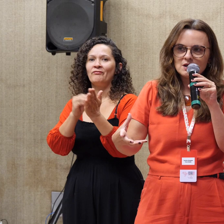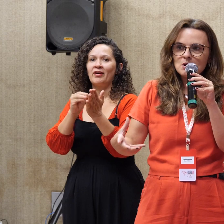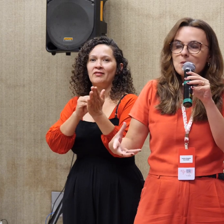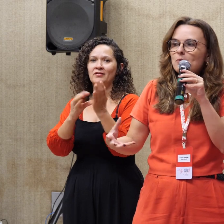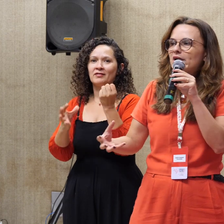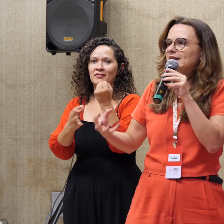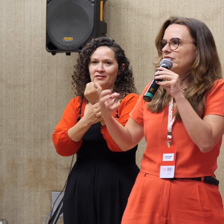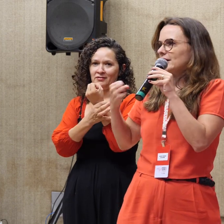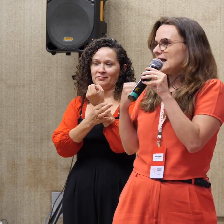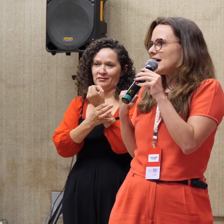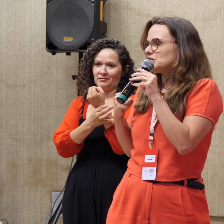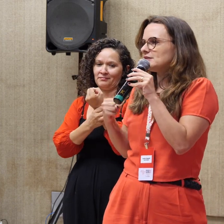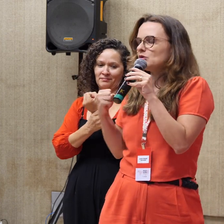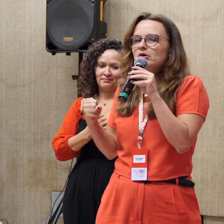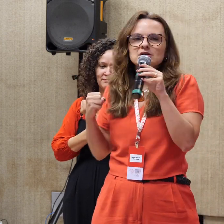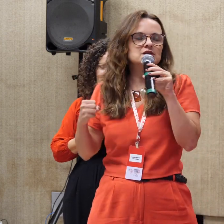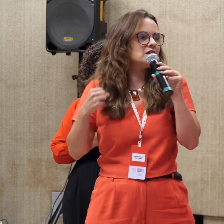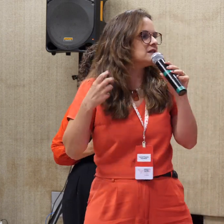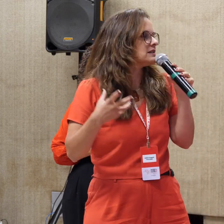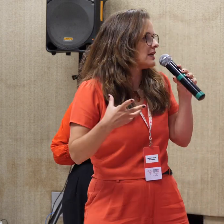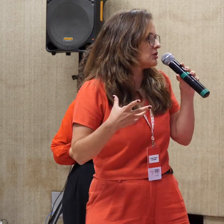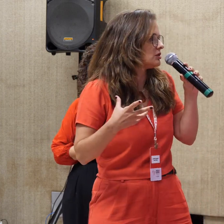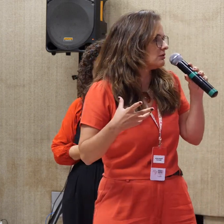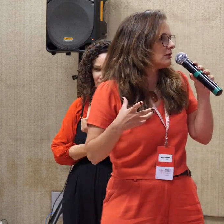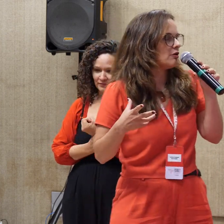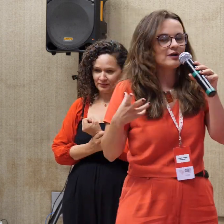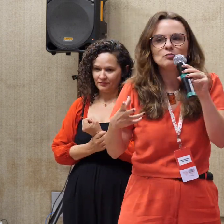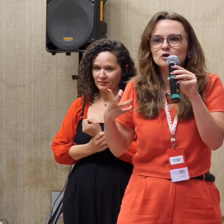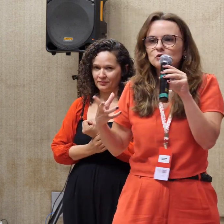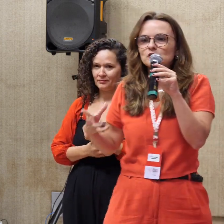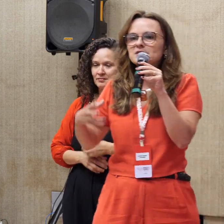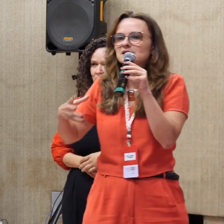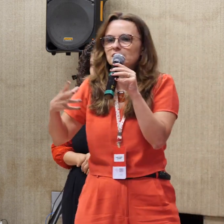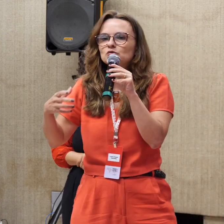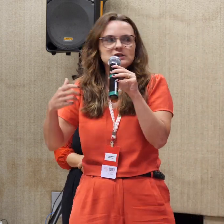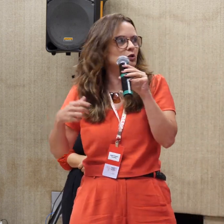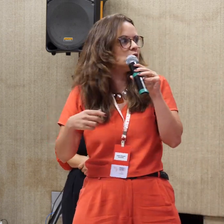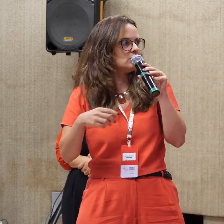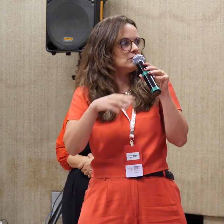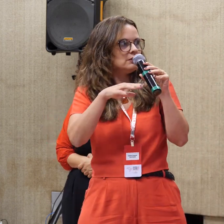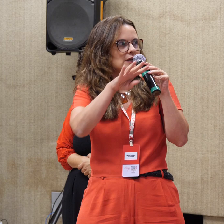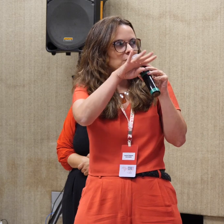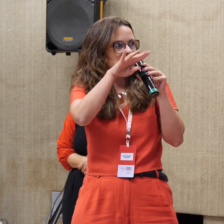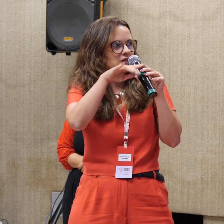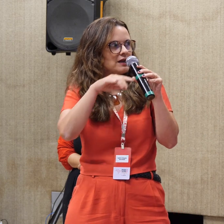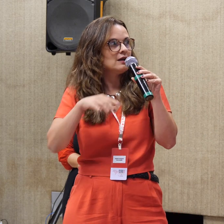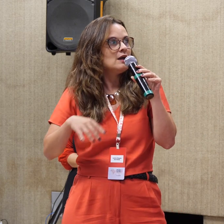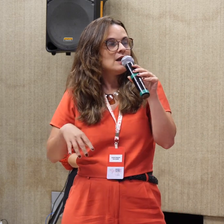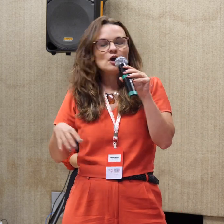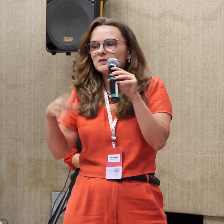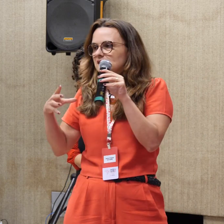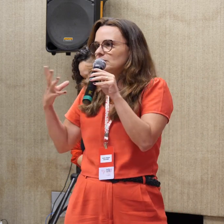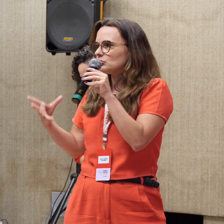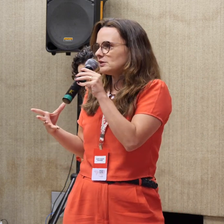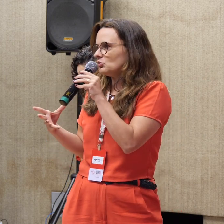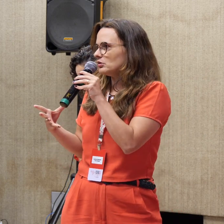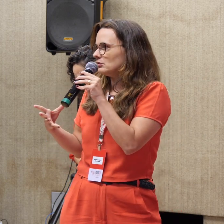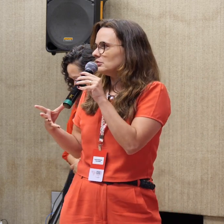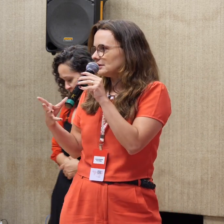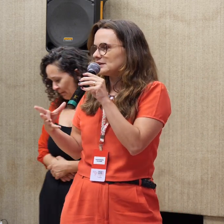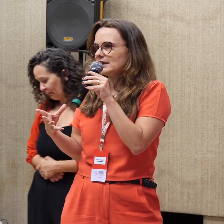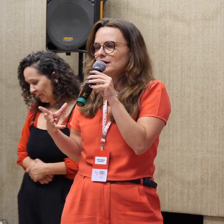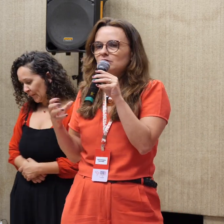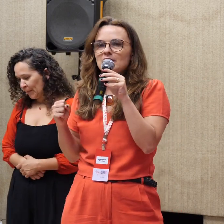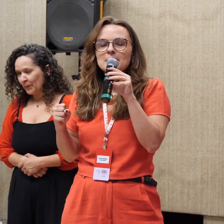insegurança. Porque, na verdade, a segurança a gente sente. Eu falo muito isso. Eu me sinto seguro. Né? Pode deixar aí. Eu me sinto